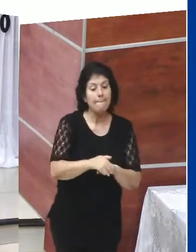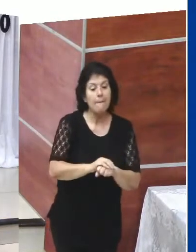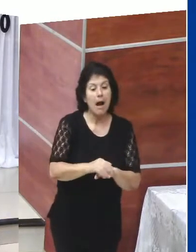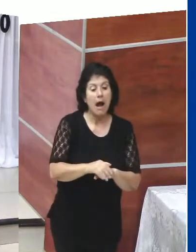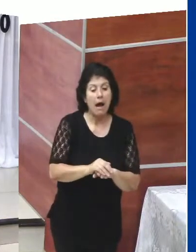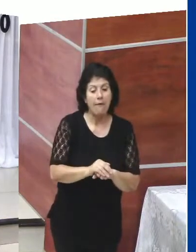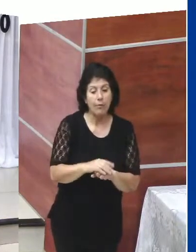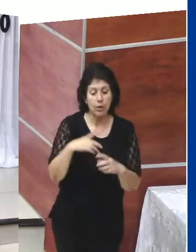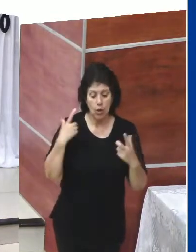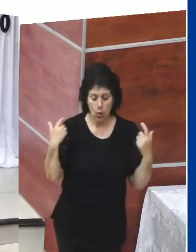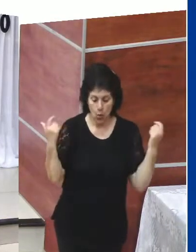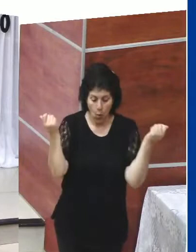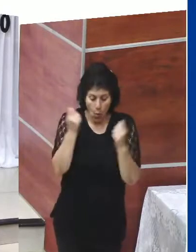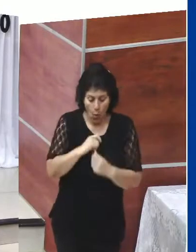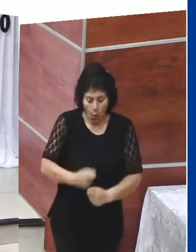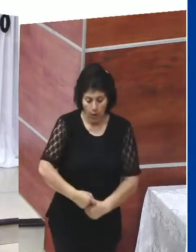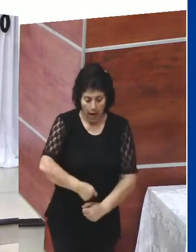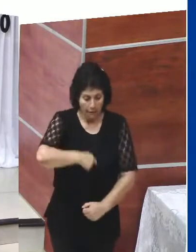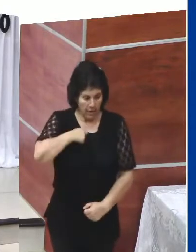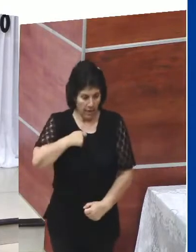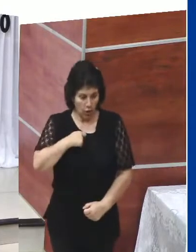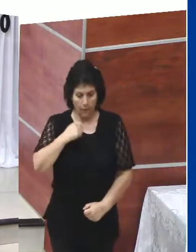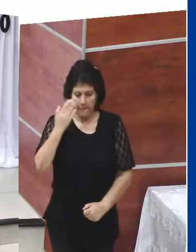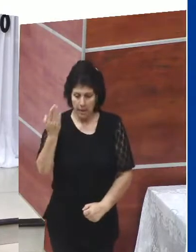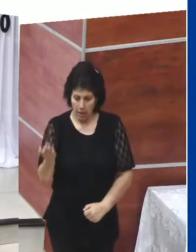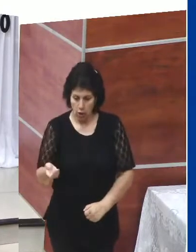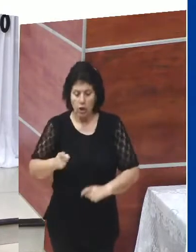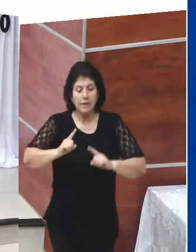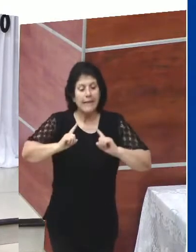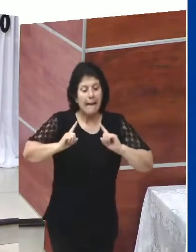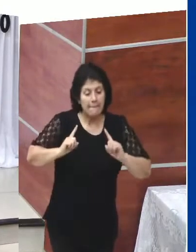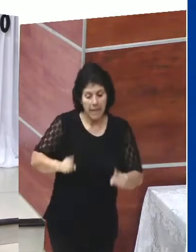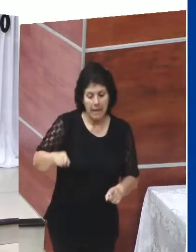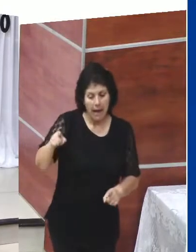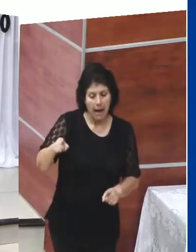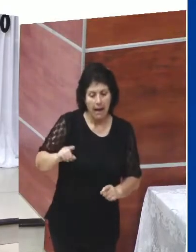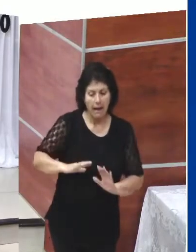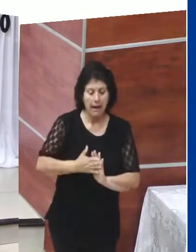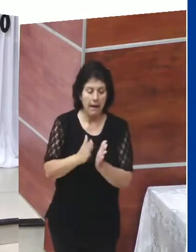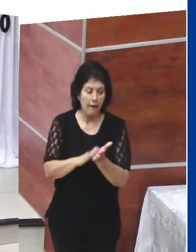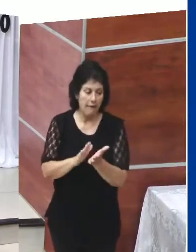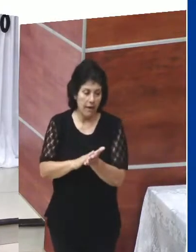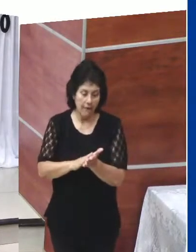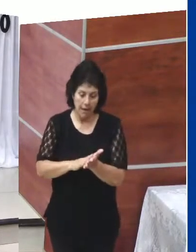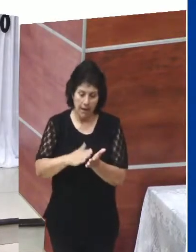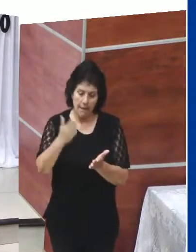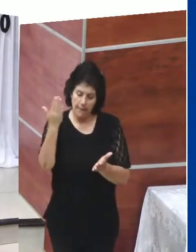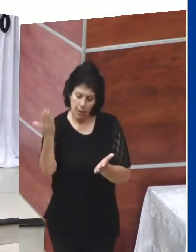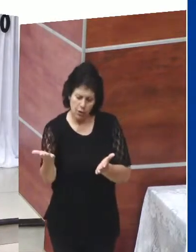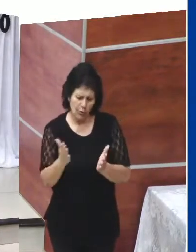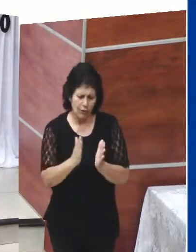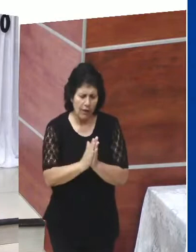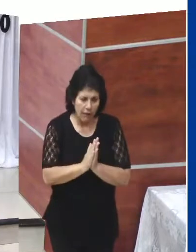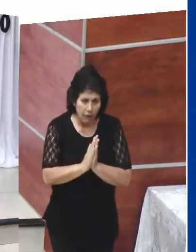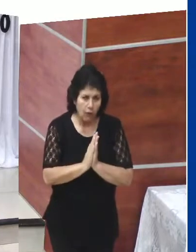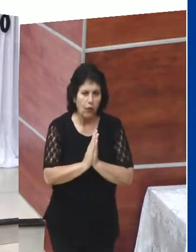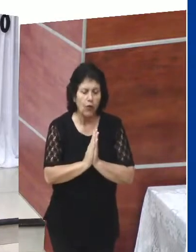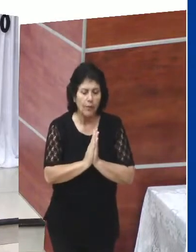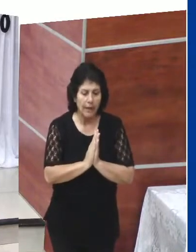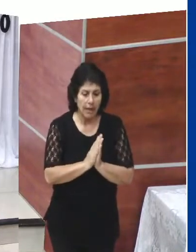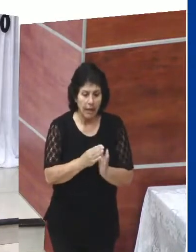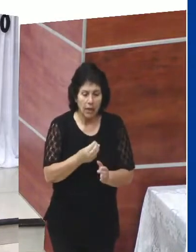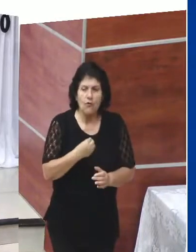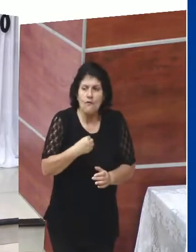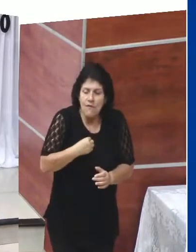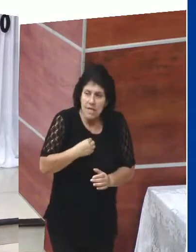abrigo y Pablo pidió la palabra de Dios para estudiar, para calentar su mente, para calentar su corazón, su confianza en